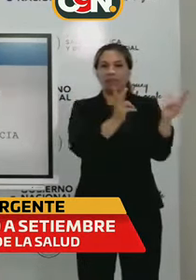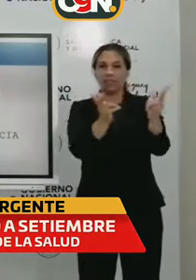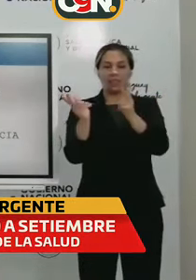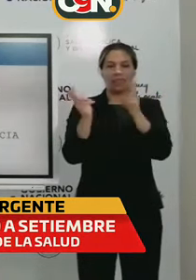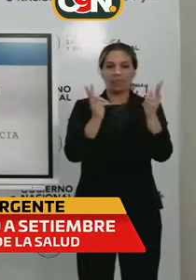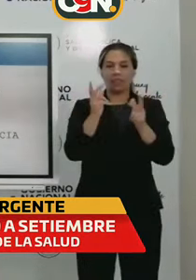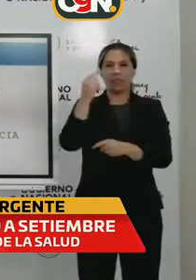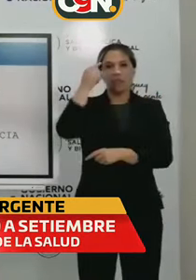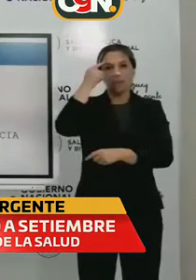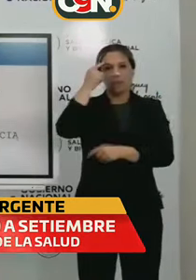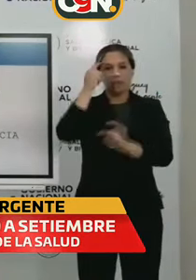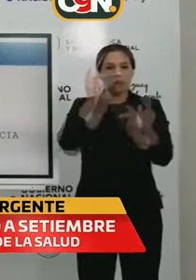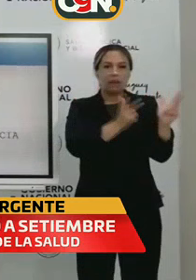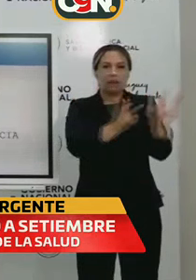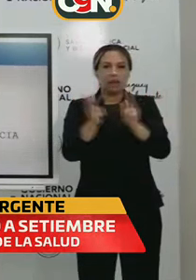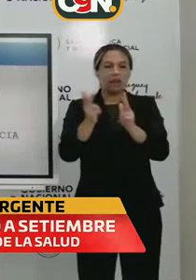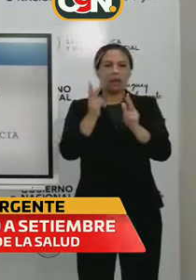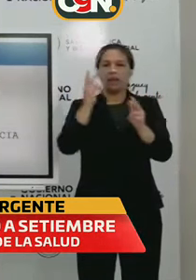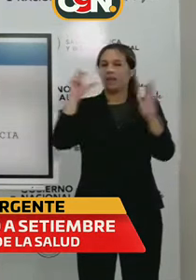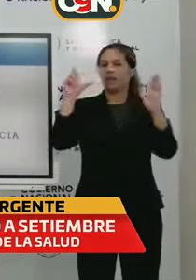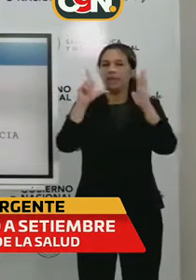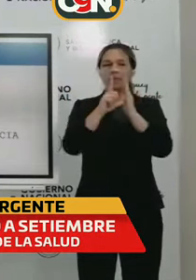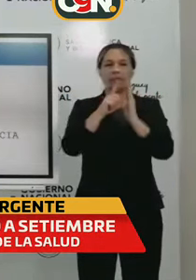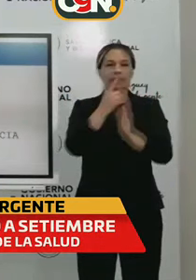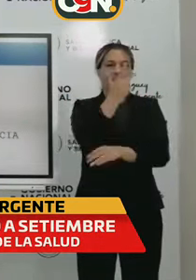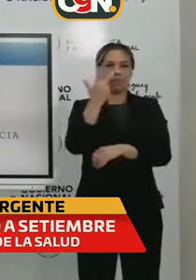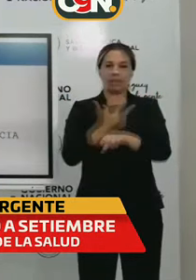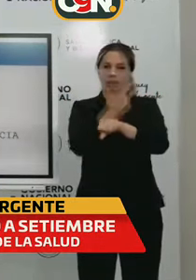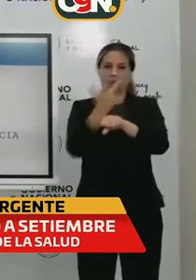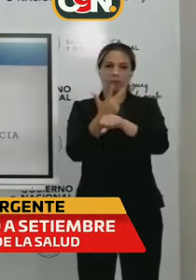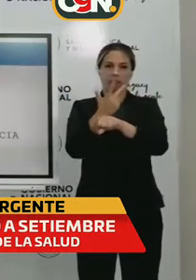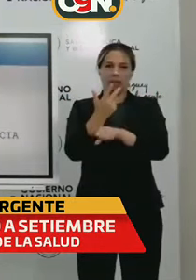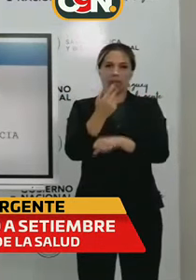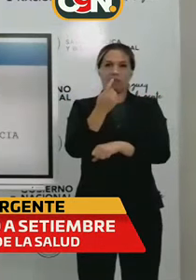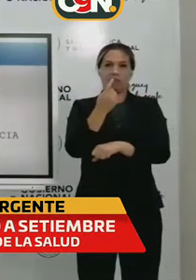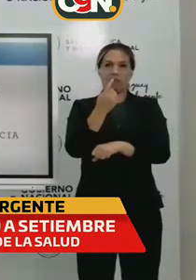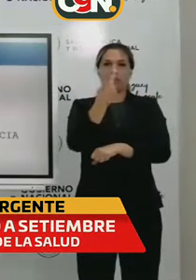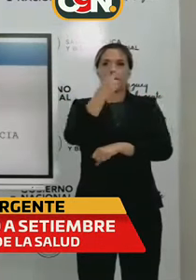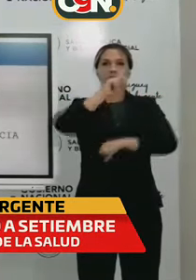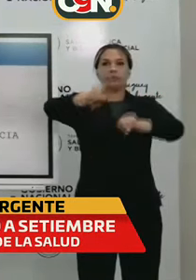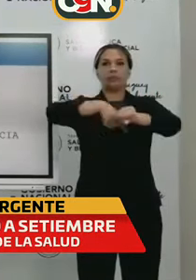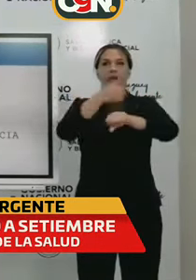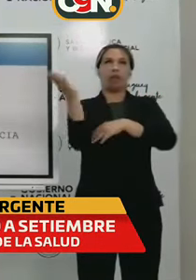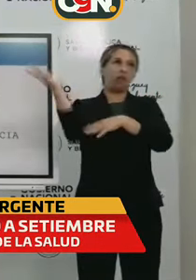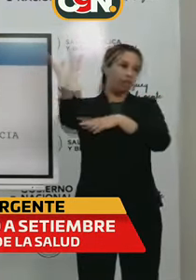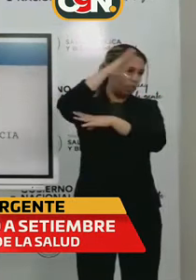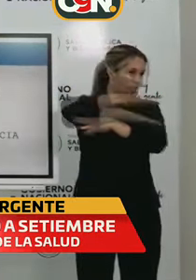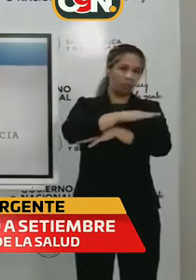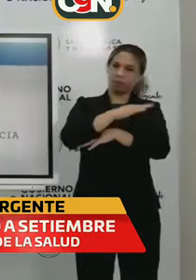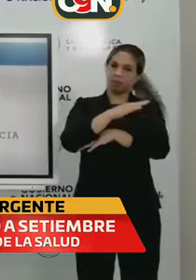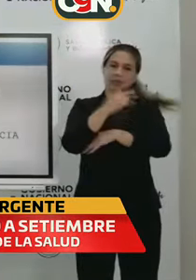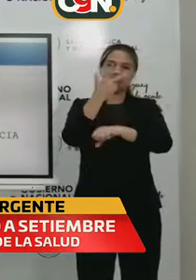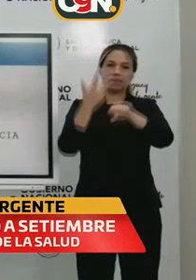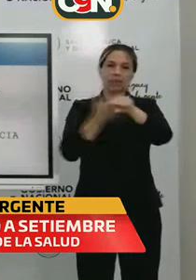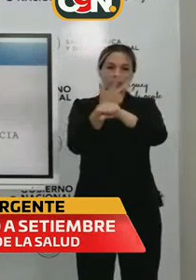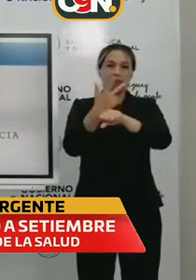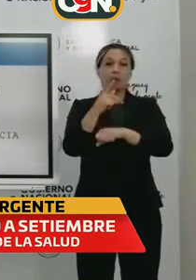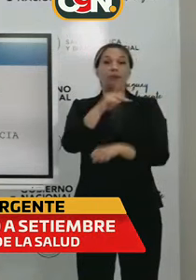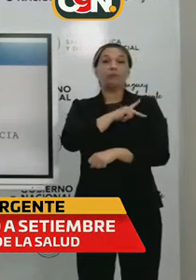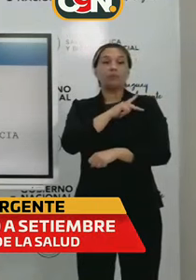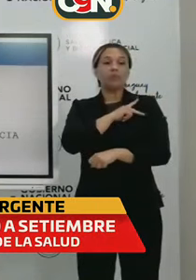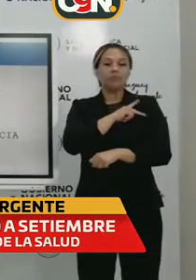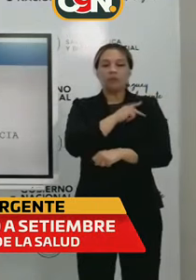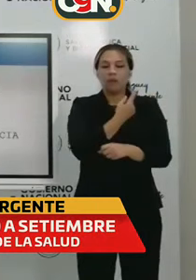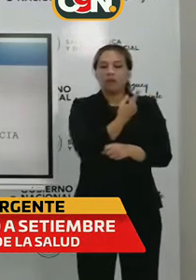no sea mucho tiempo, que sea 2 horas, 3 horas, no que sea 8 o 12 horas. ¿No vamos a reunir entre 50? No, reunámonos entre 10 y